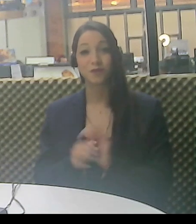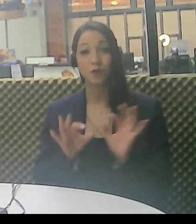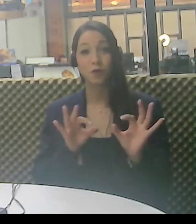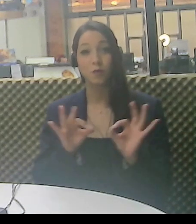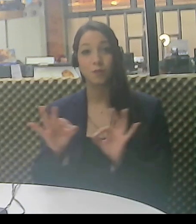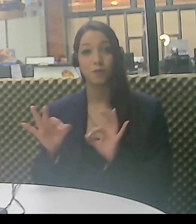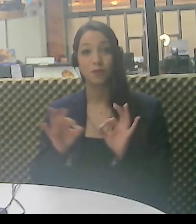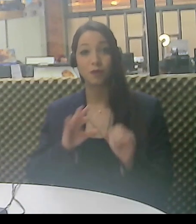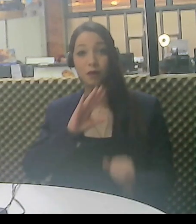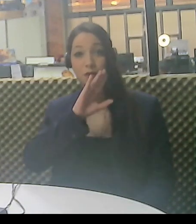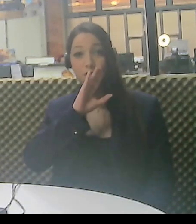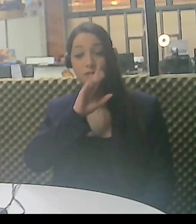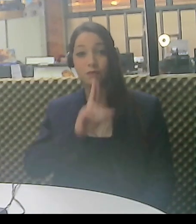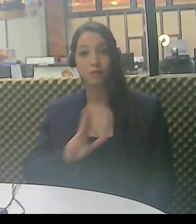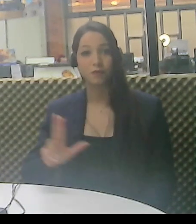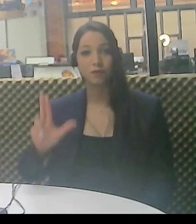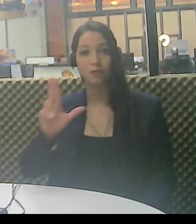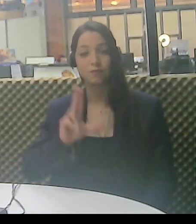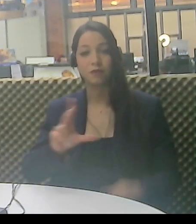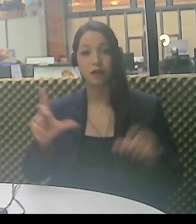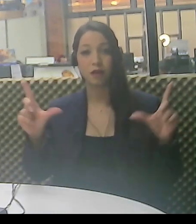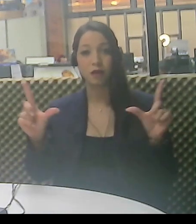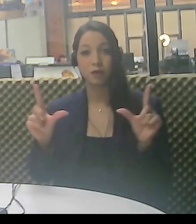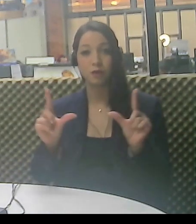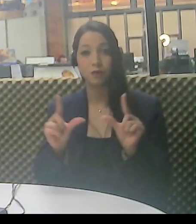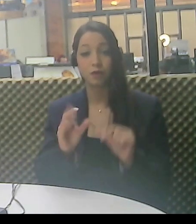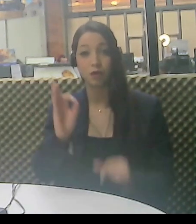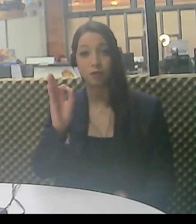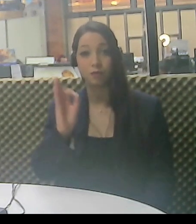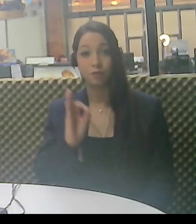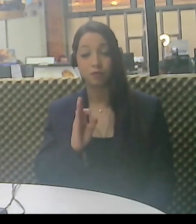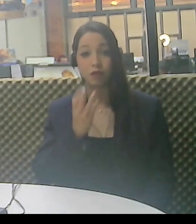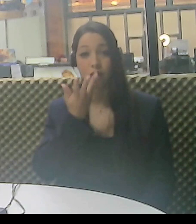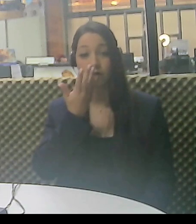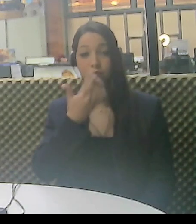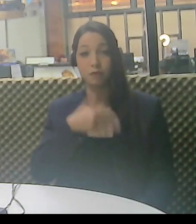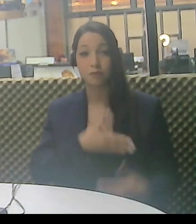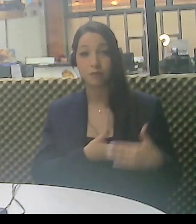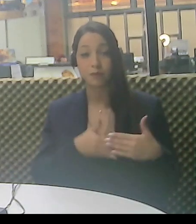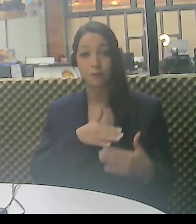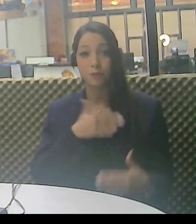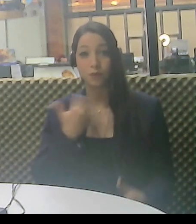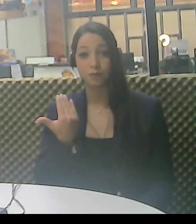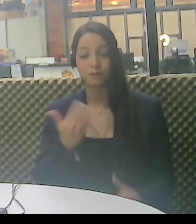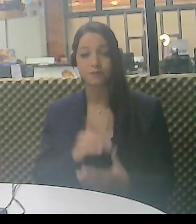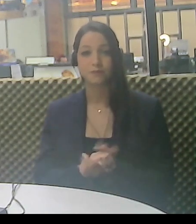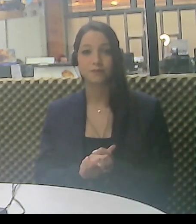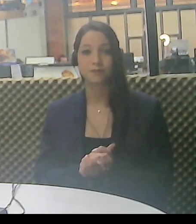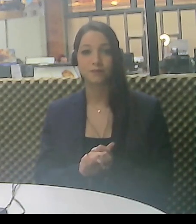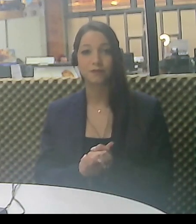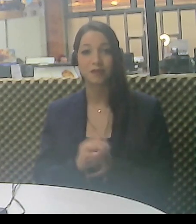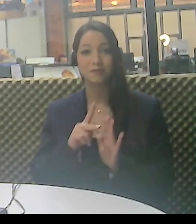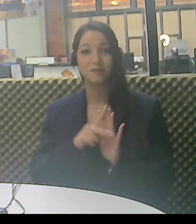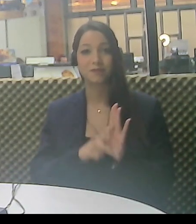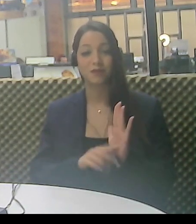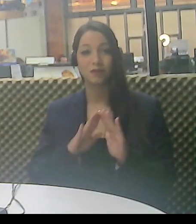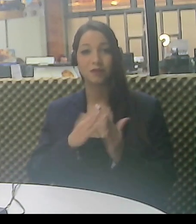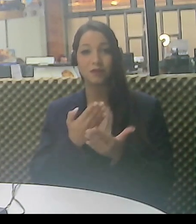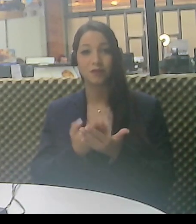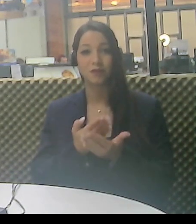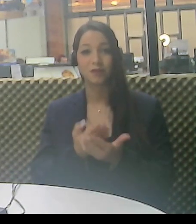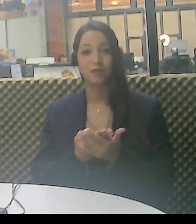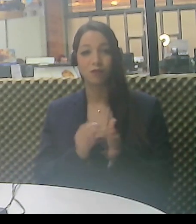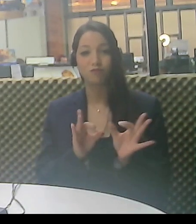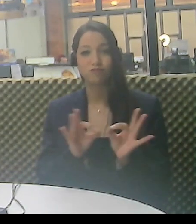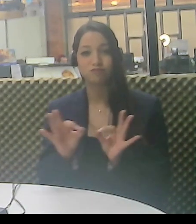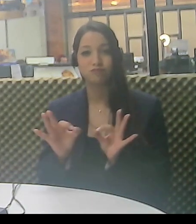Projeto Mãe Uberlândia contribui para a redução da taxa de mortalidade infantil. Programa Escola Bem Arrumada prepara